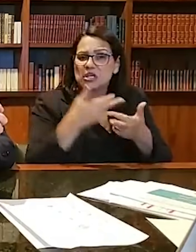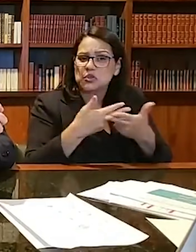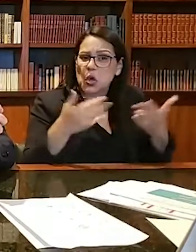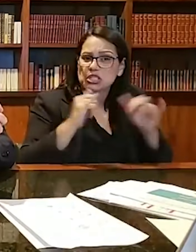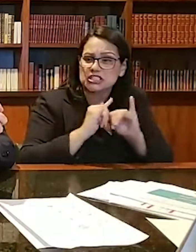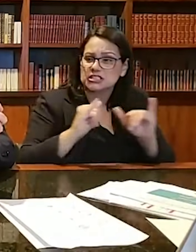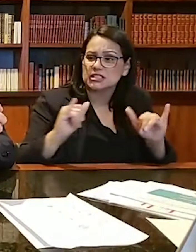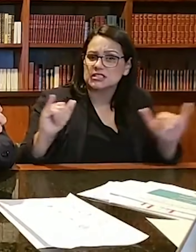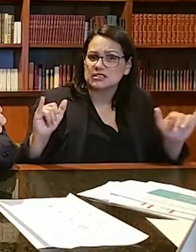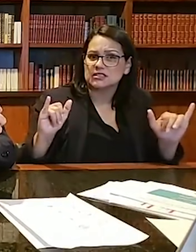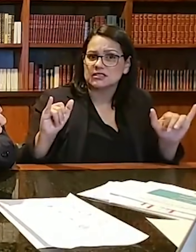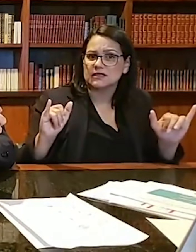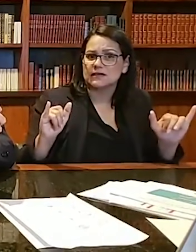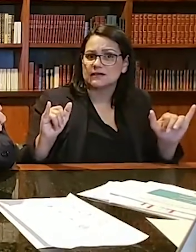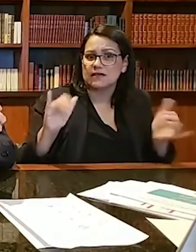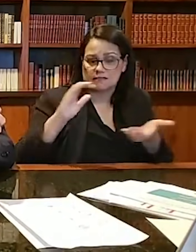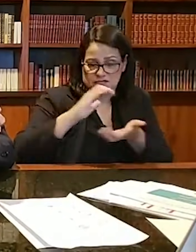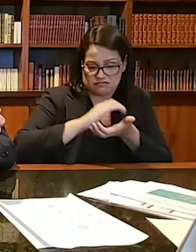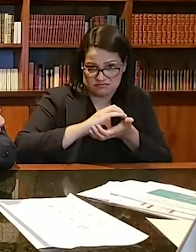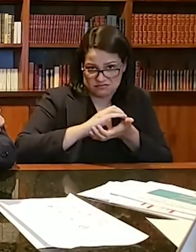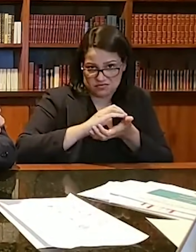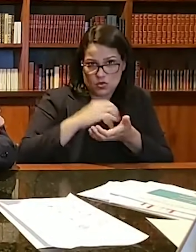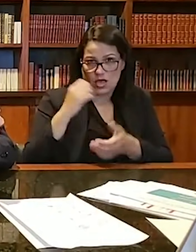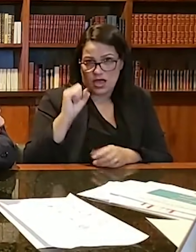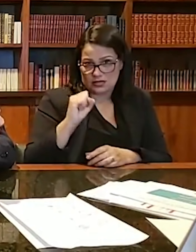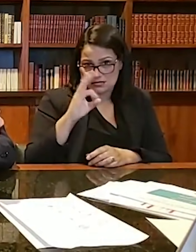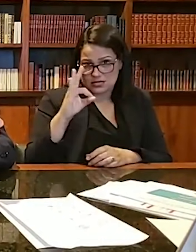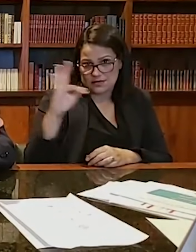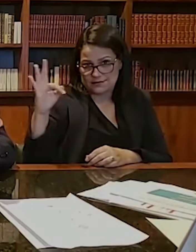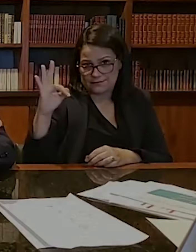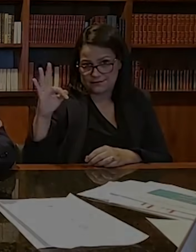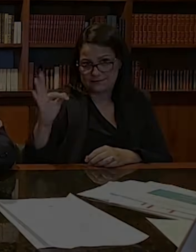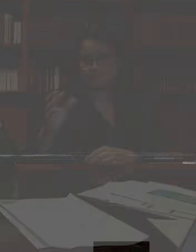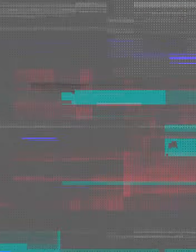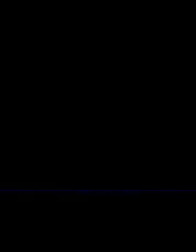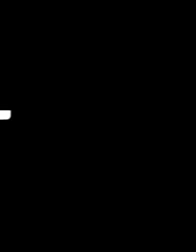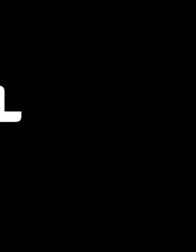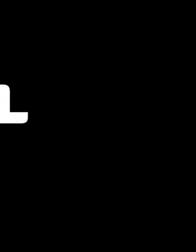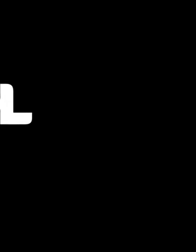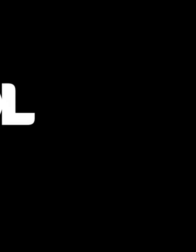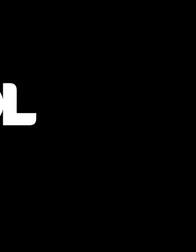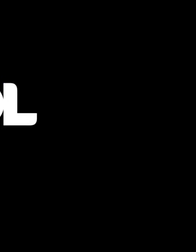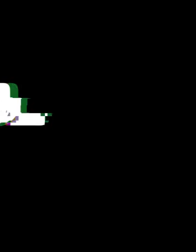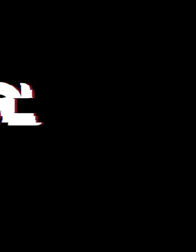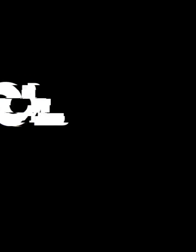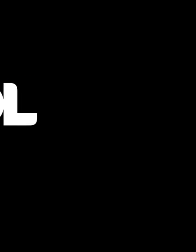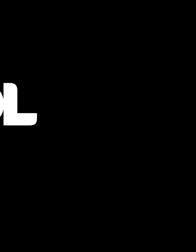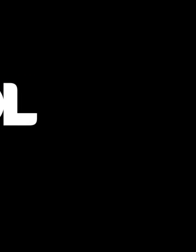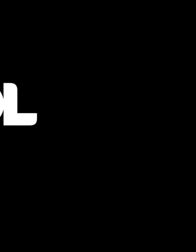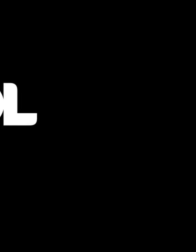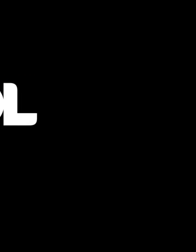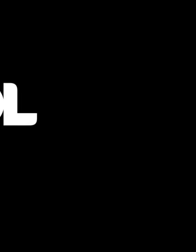do nosso Supremo Tribunal Federal. Ok, pessoal? Uau.